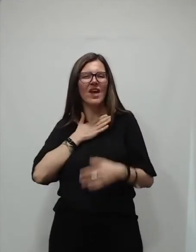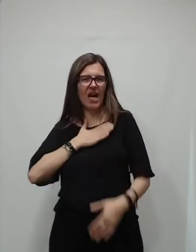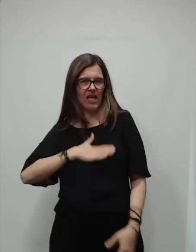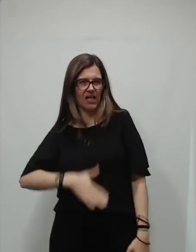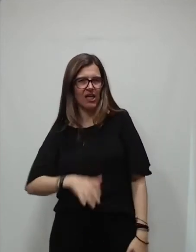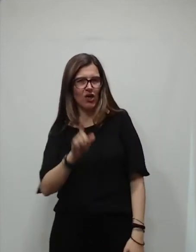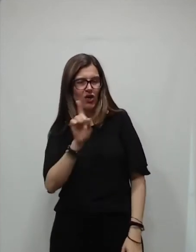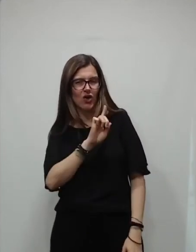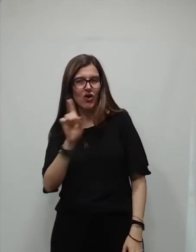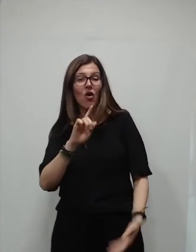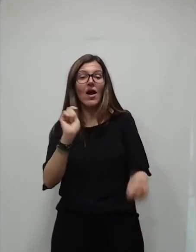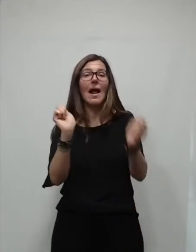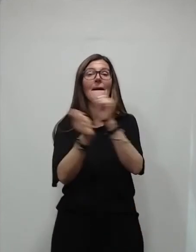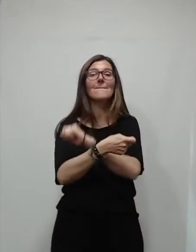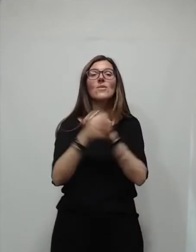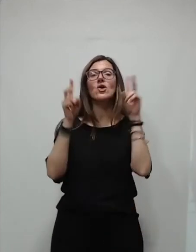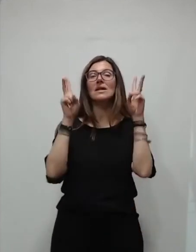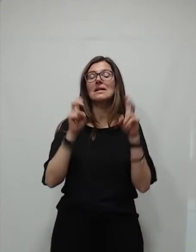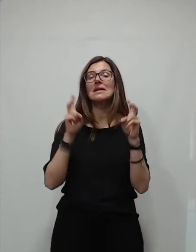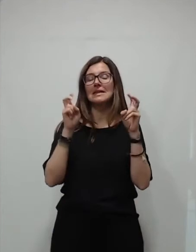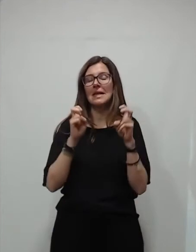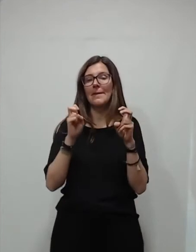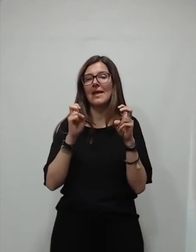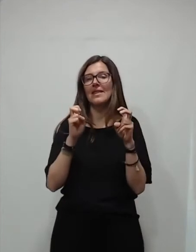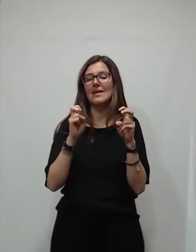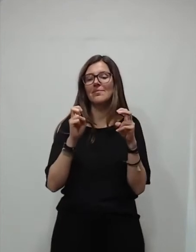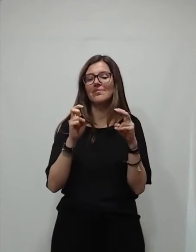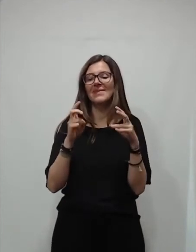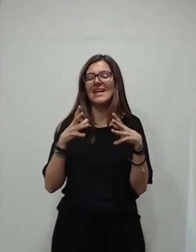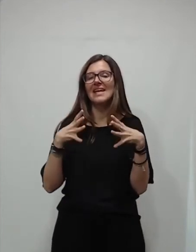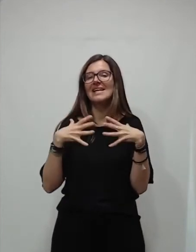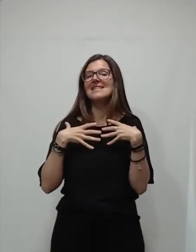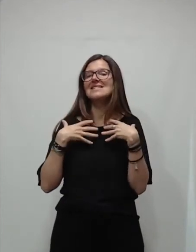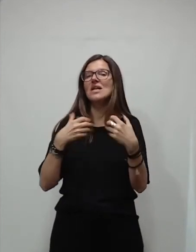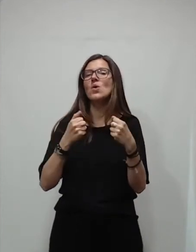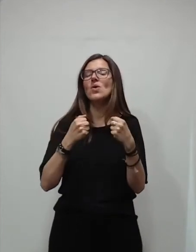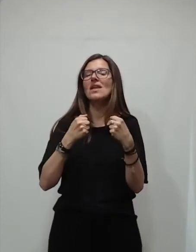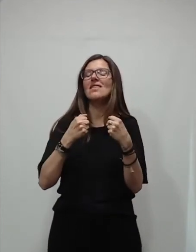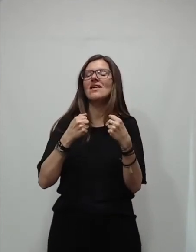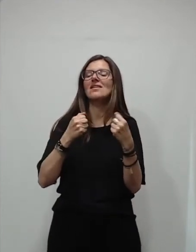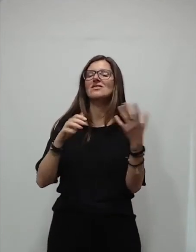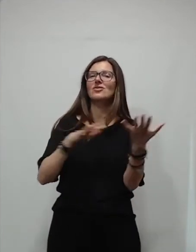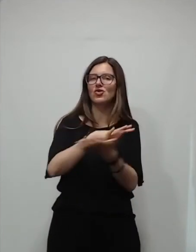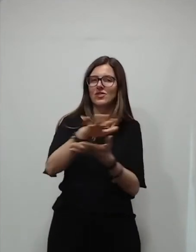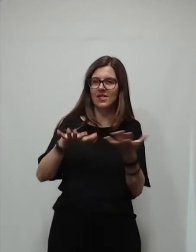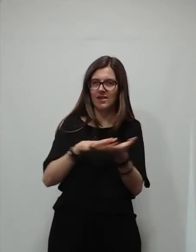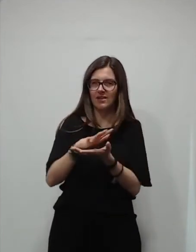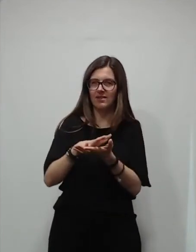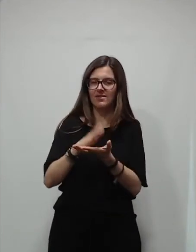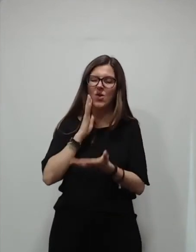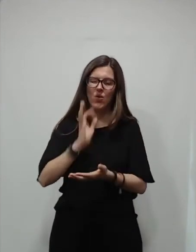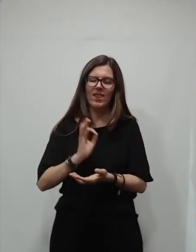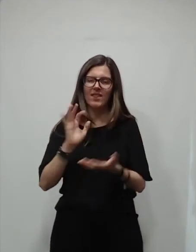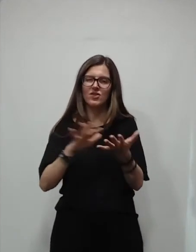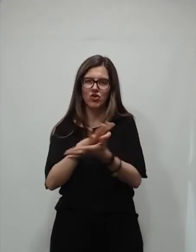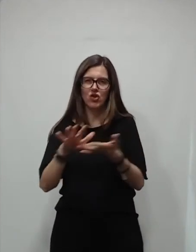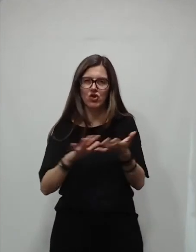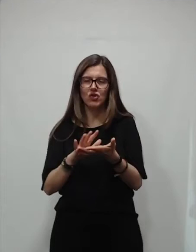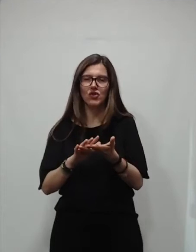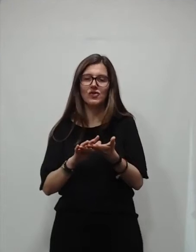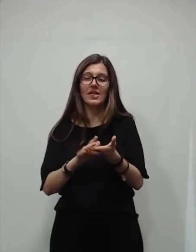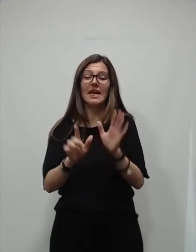penal y la reforma de la salud mental, que recién Cecilia nos hablaba algo sobre la ley, ¿no? Tenemos en principio la ley de salud mental,